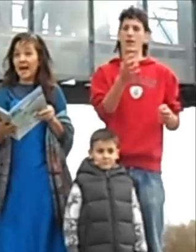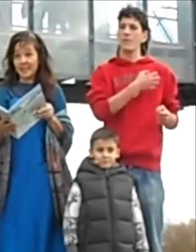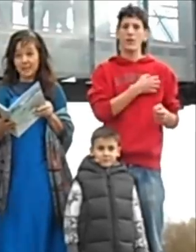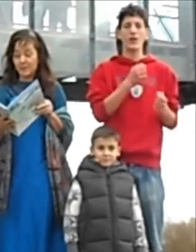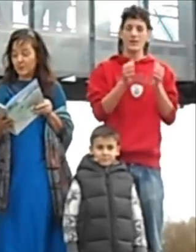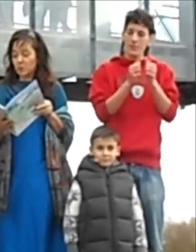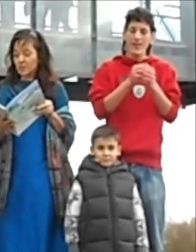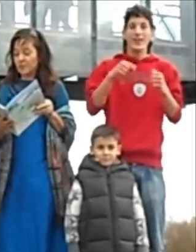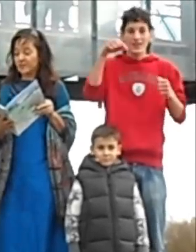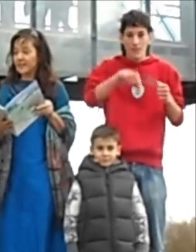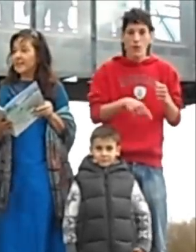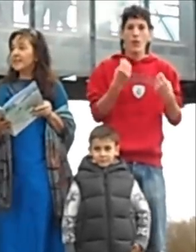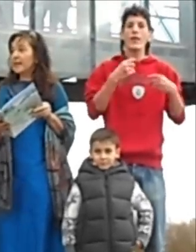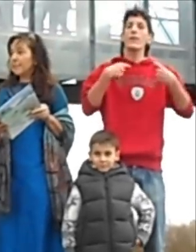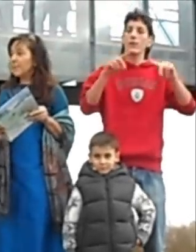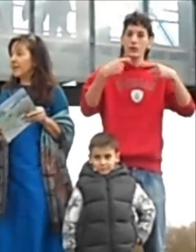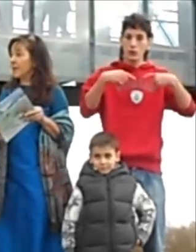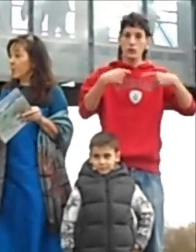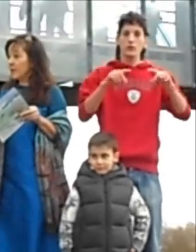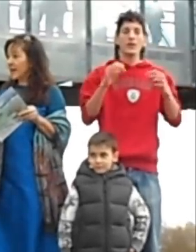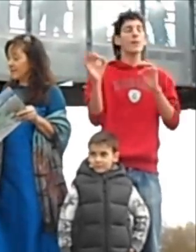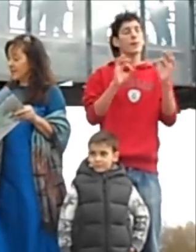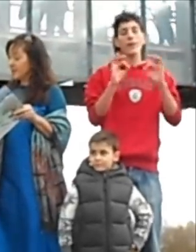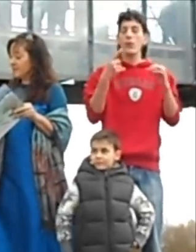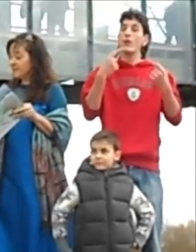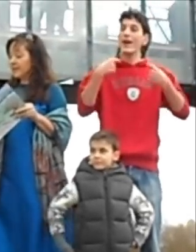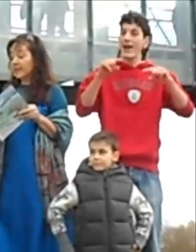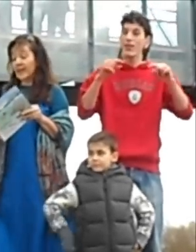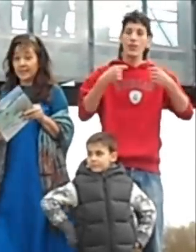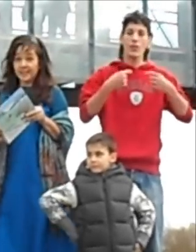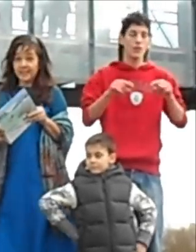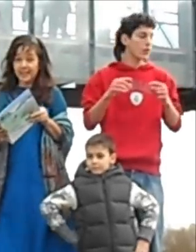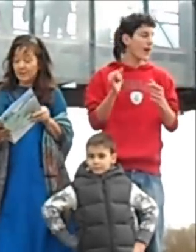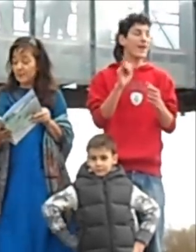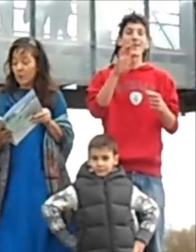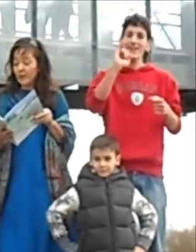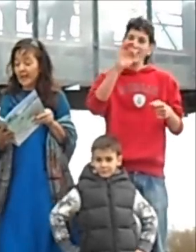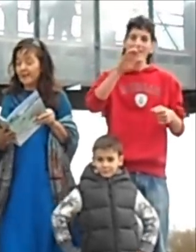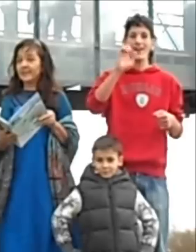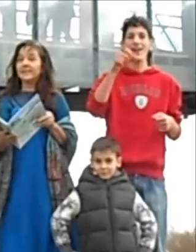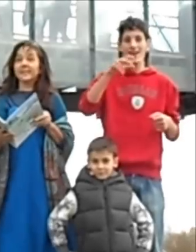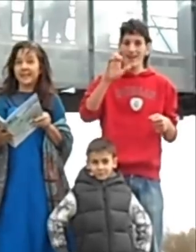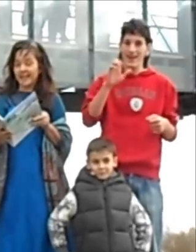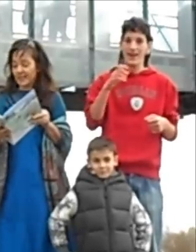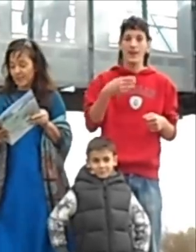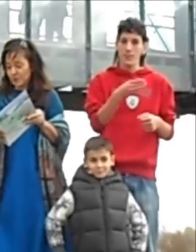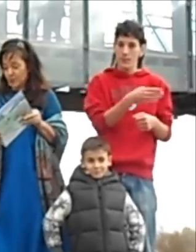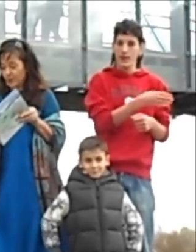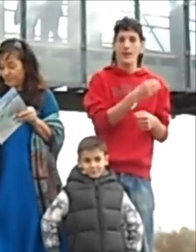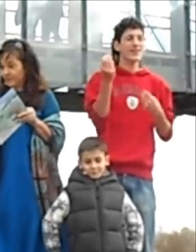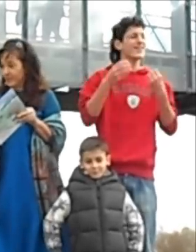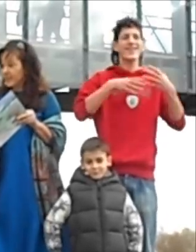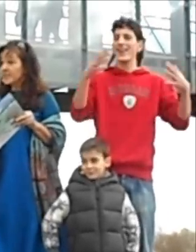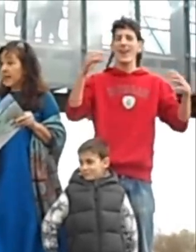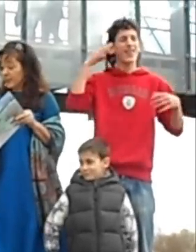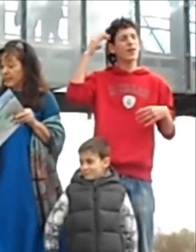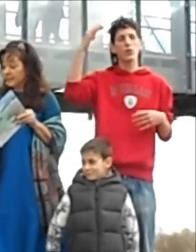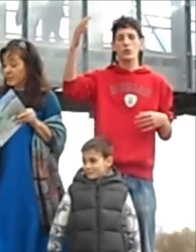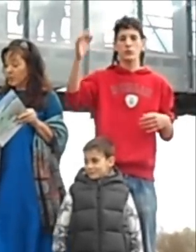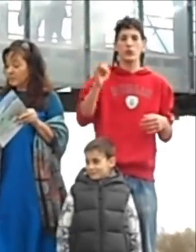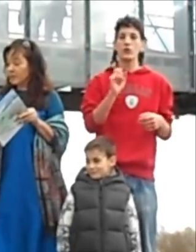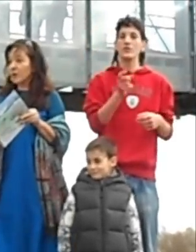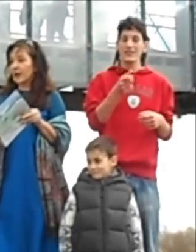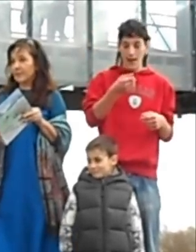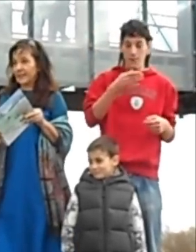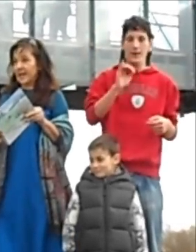fondo hace percusión y ha preparado una canción que a Irene, la bermejuela, llenará de ilusión. Xabier